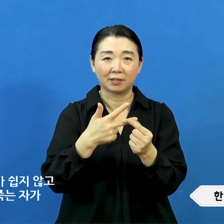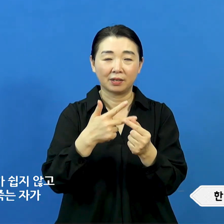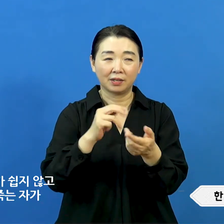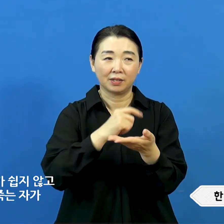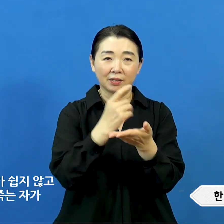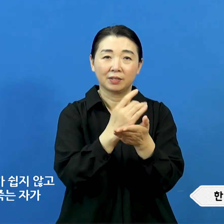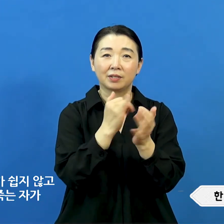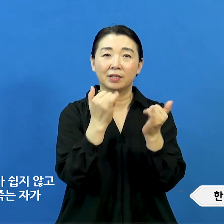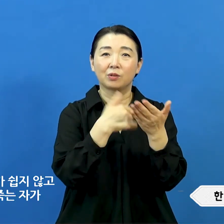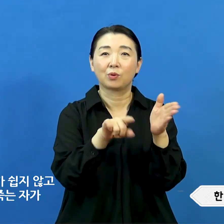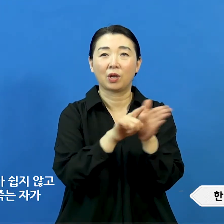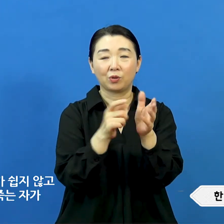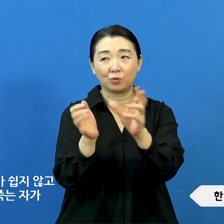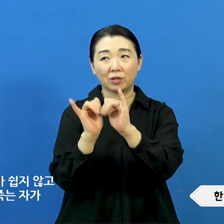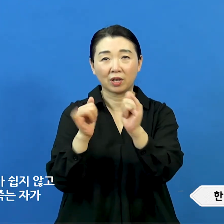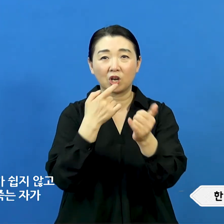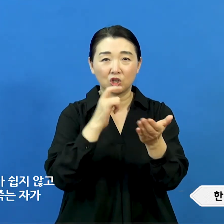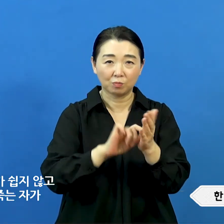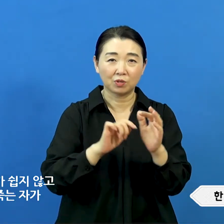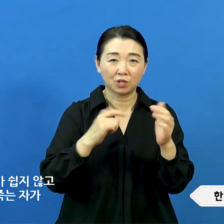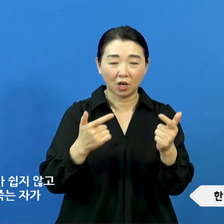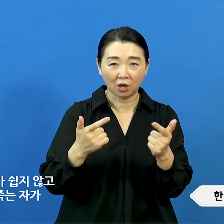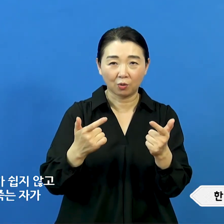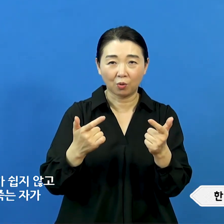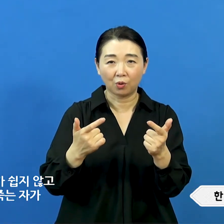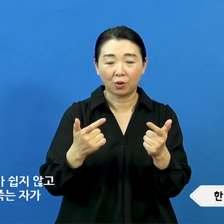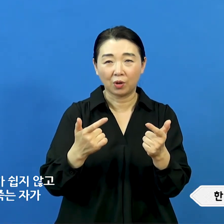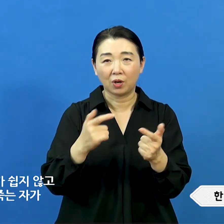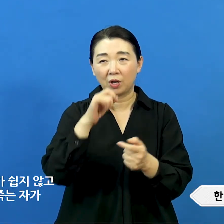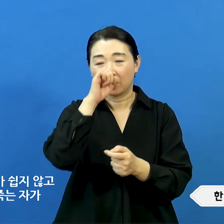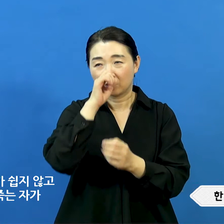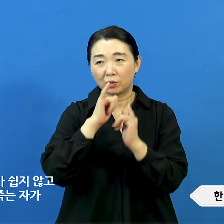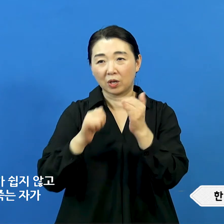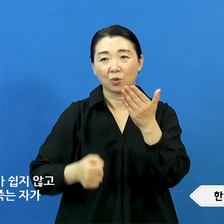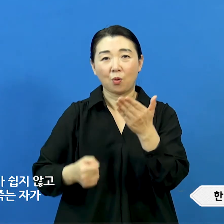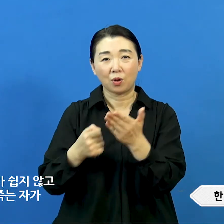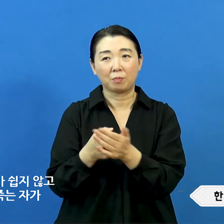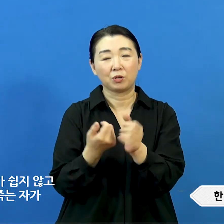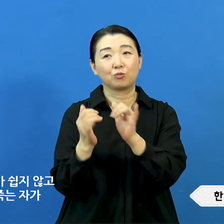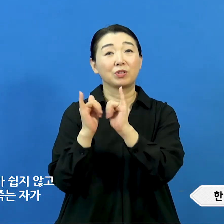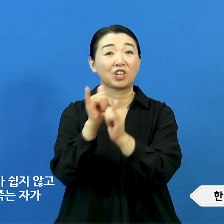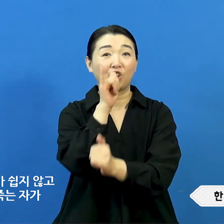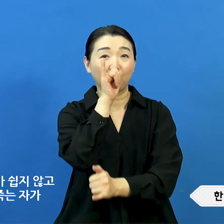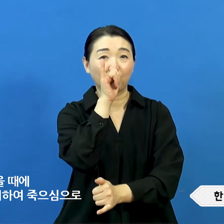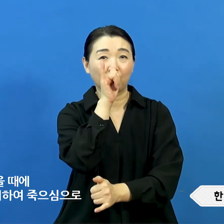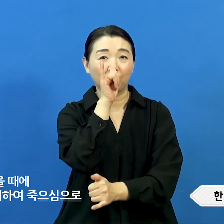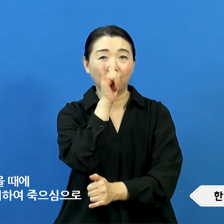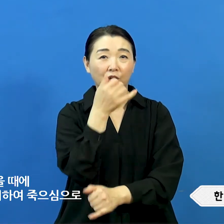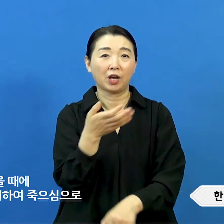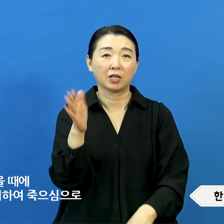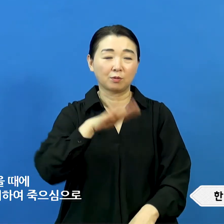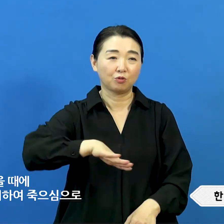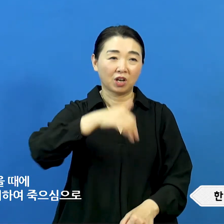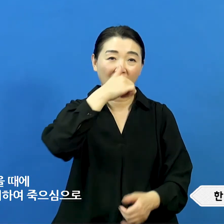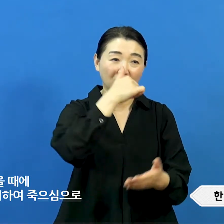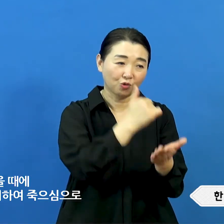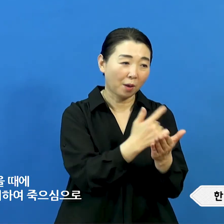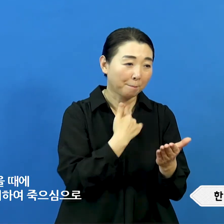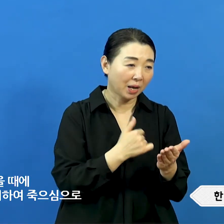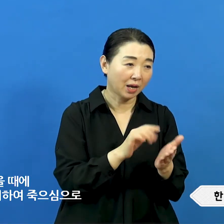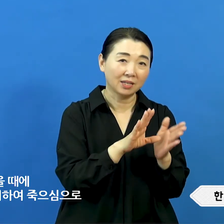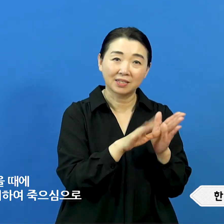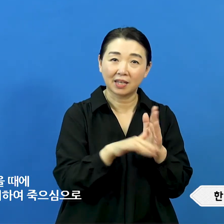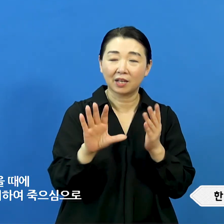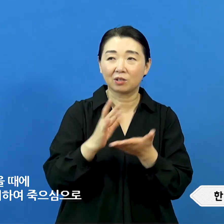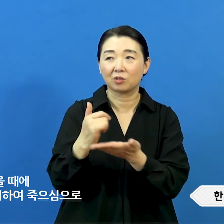의인을 위하여 죽는 자가 쉽지 않고 선인을 위하여 용감히 죽는 자가 혹 있거니와, 우리가 아직 죄인 되었을 때에